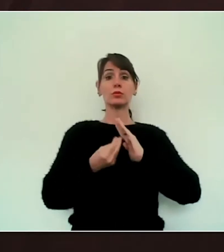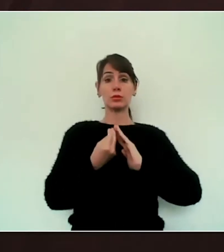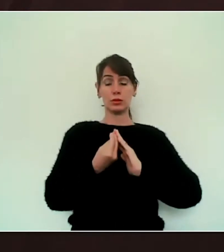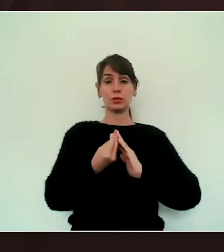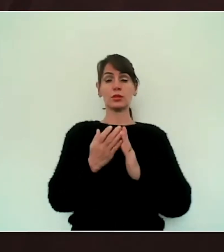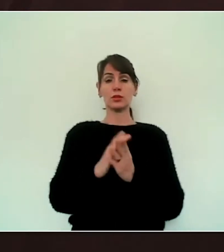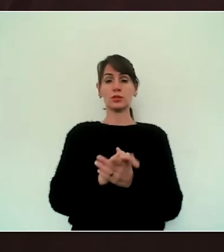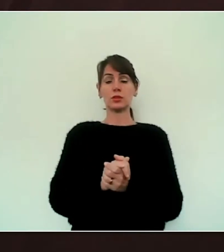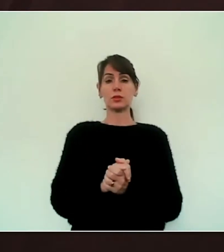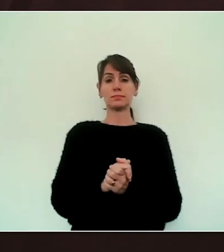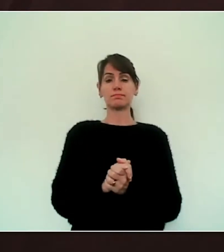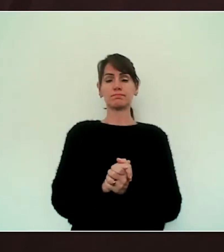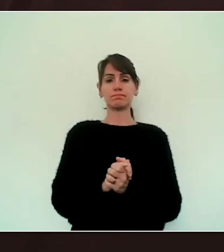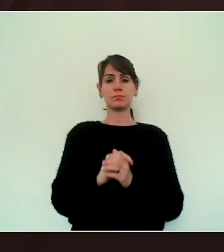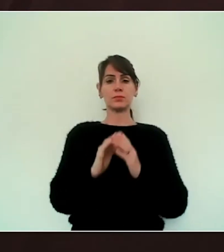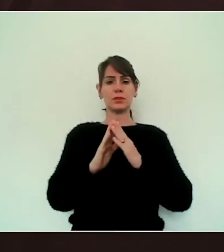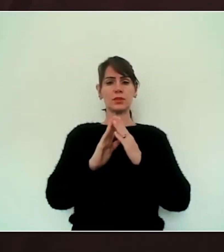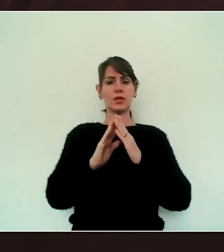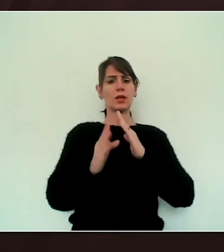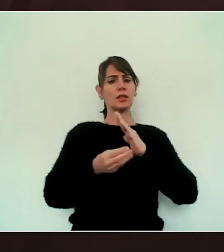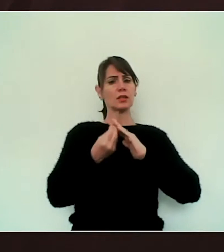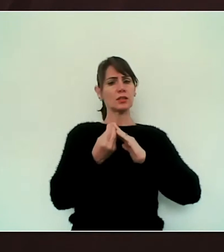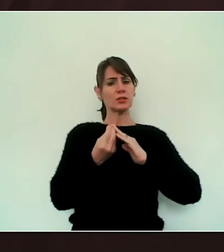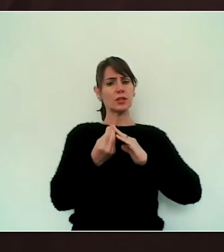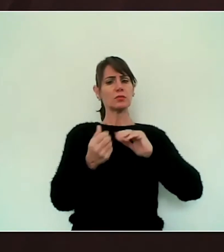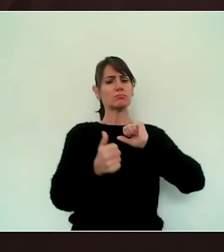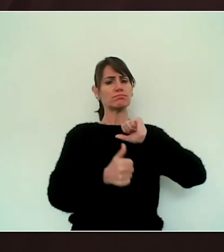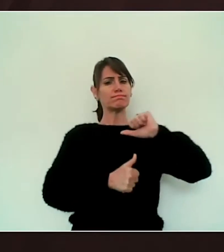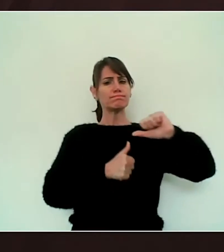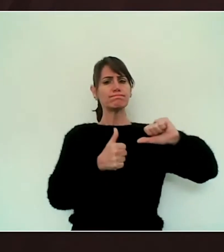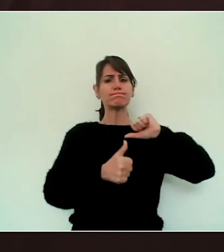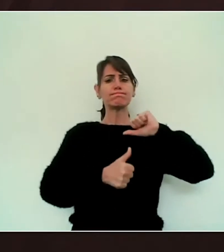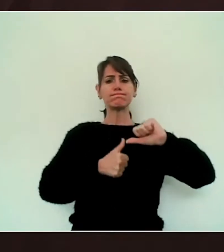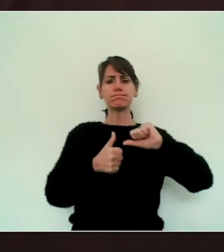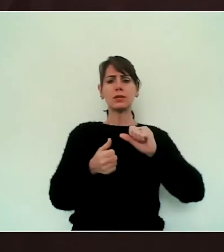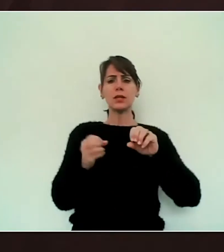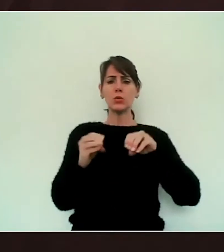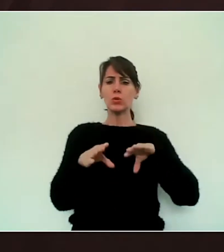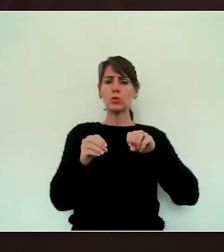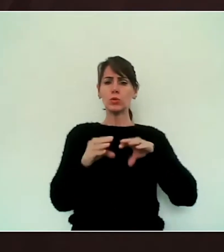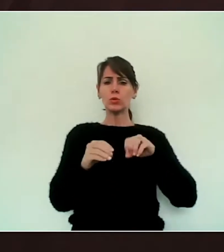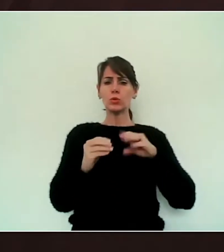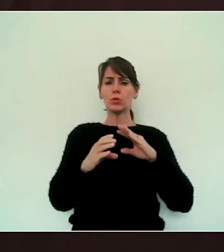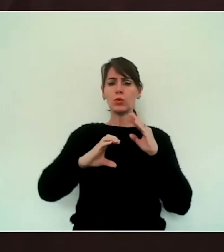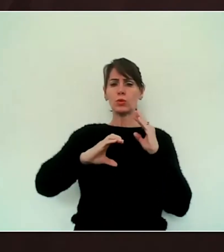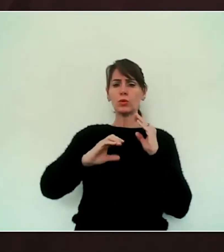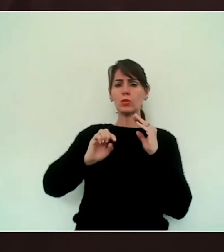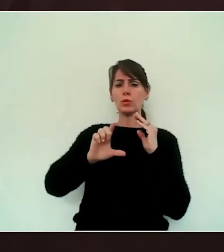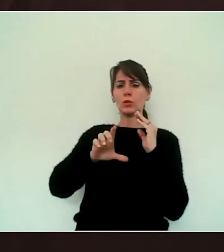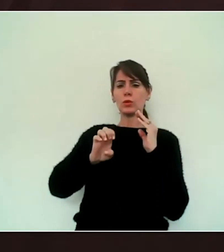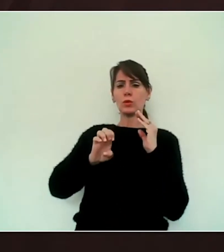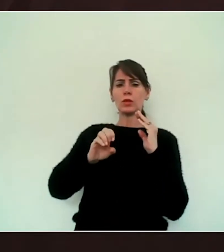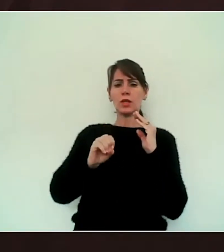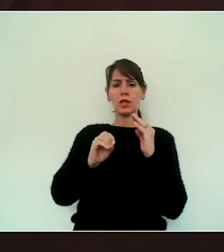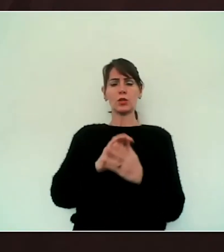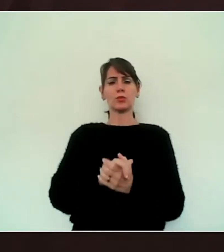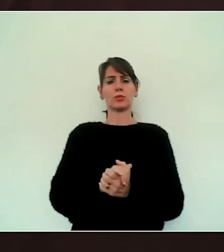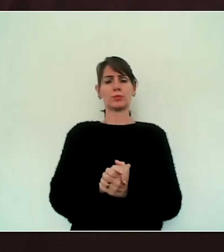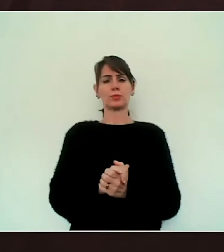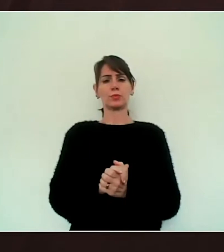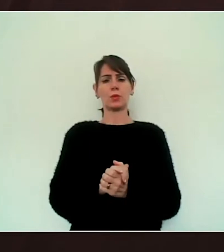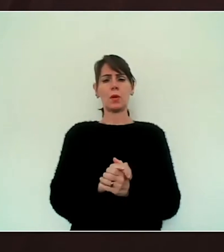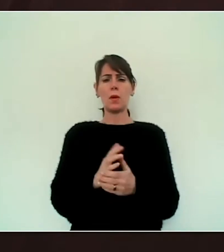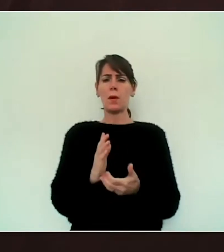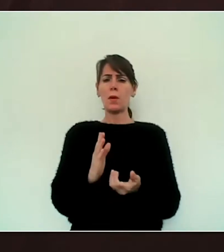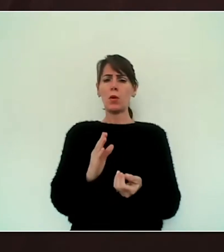foram totalmente mudados pela introdução do sistema clerical. Quer dizer, mexeu na constituição